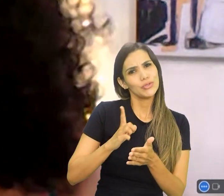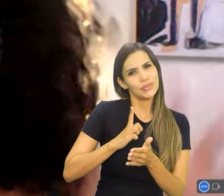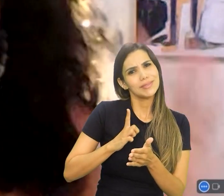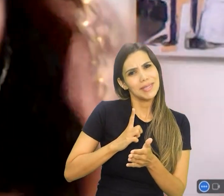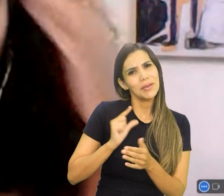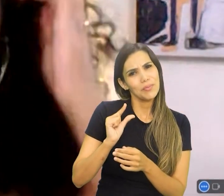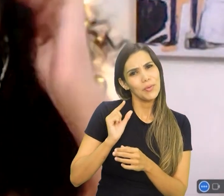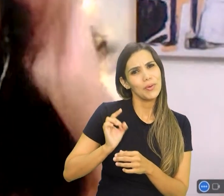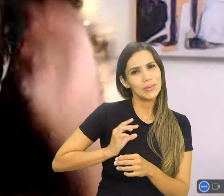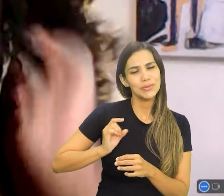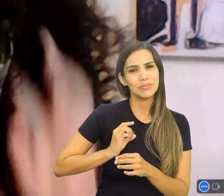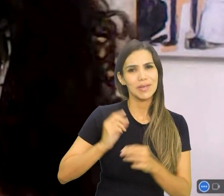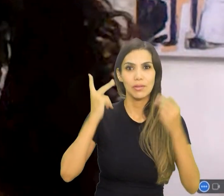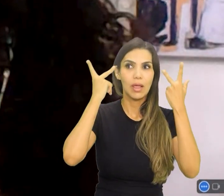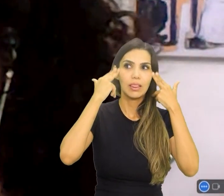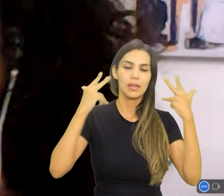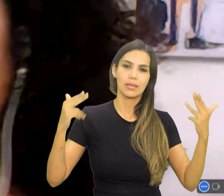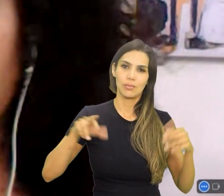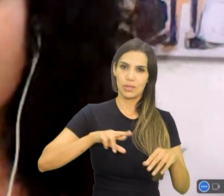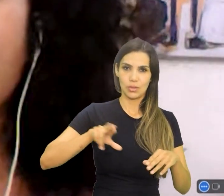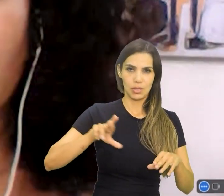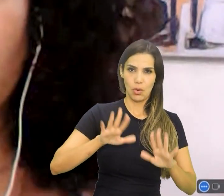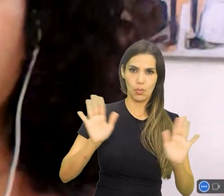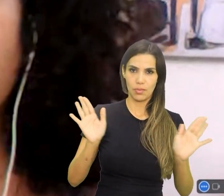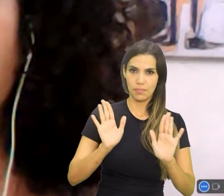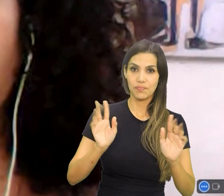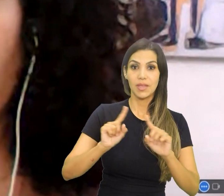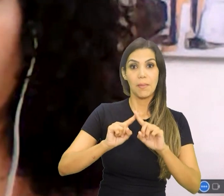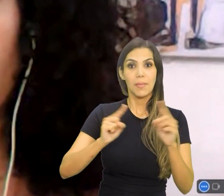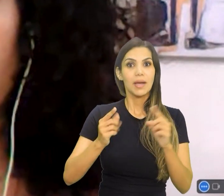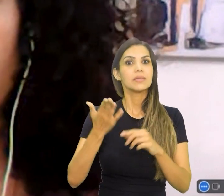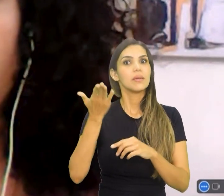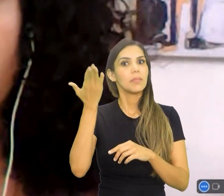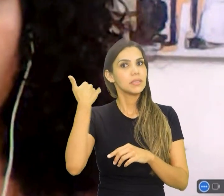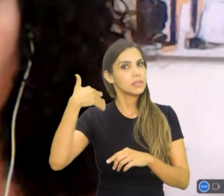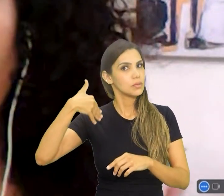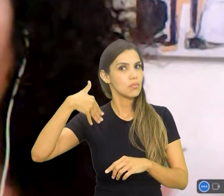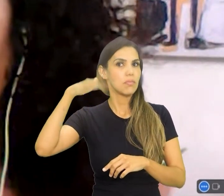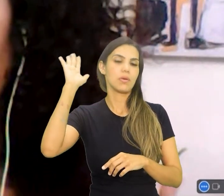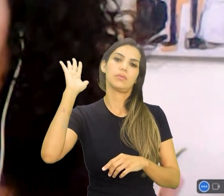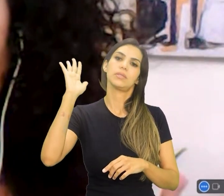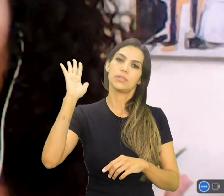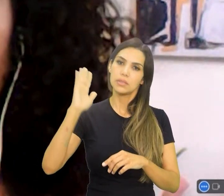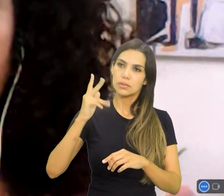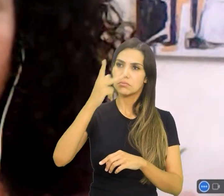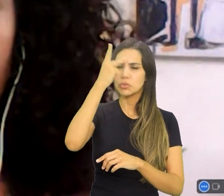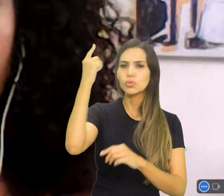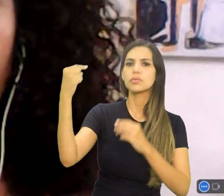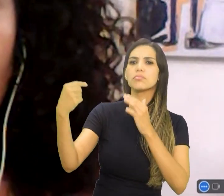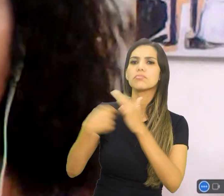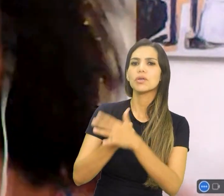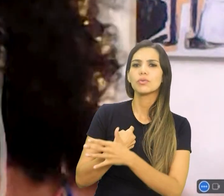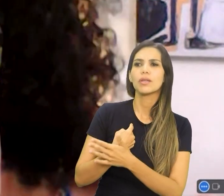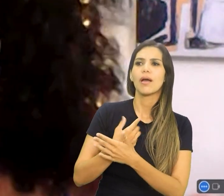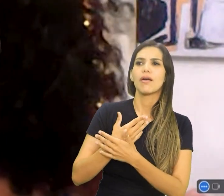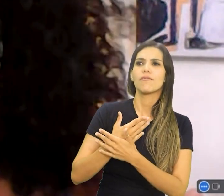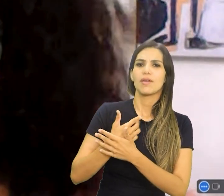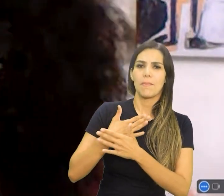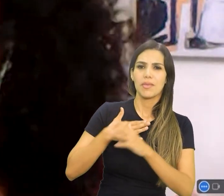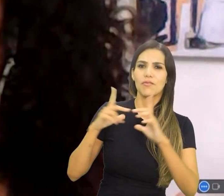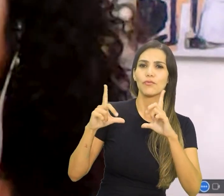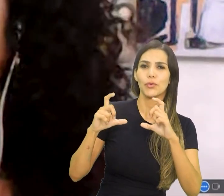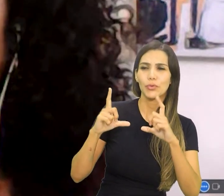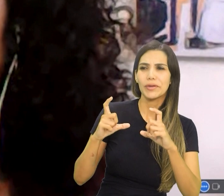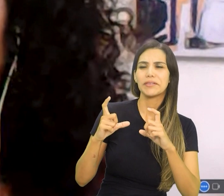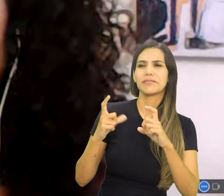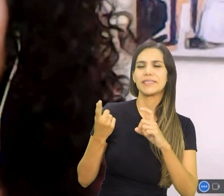muito tranquilo hoje em dia falar de precificação, mas era um problema muito maior, assim. Eu acho que isso tem a ver com